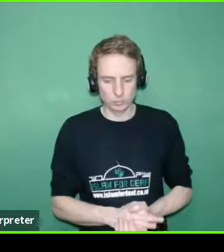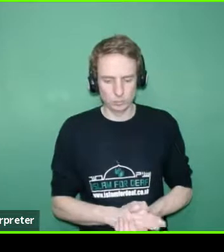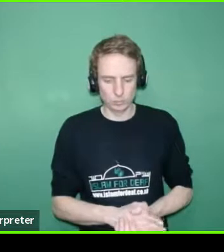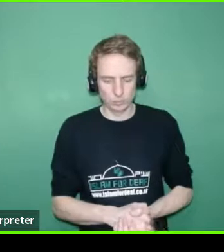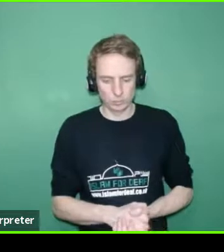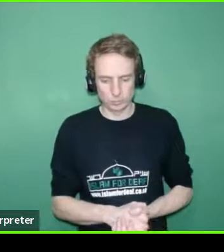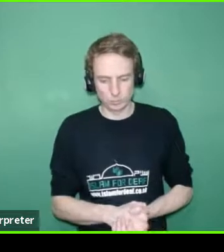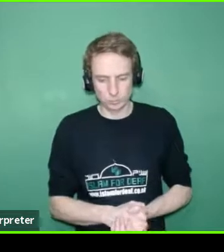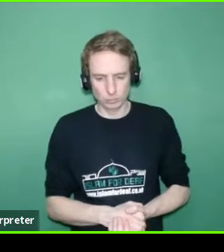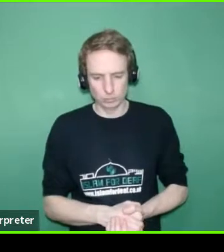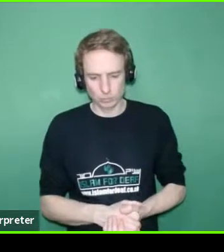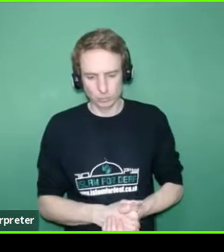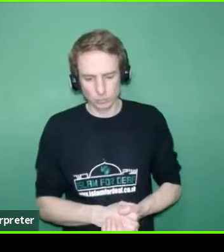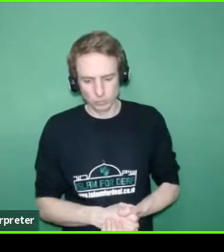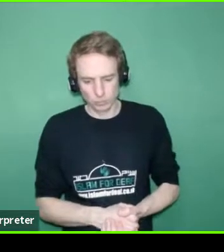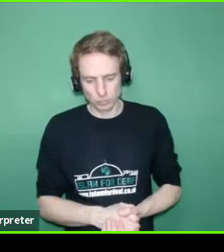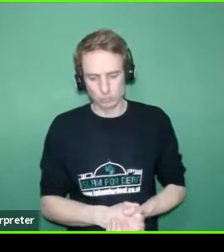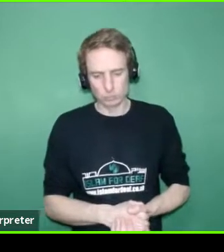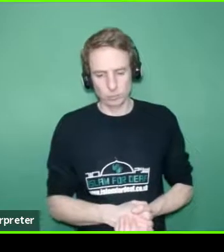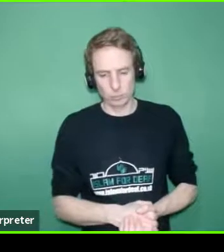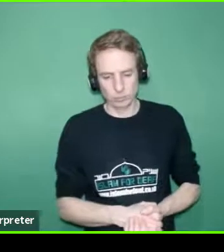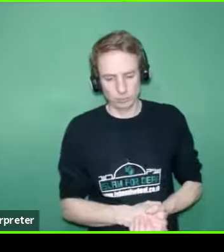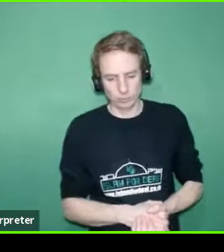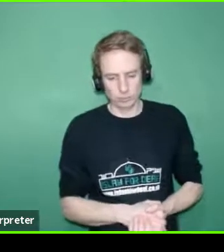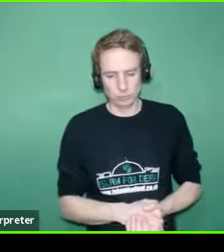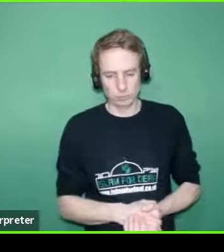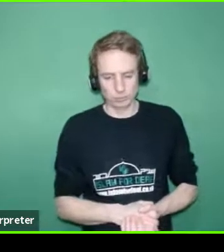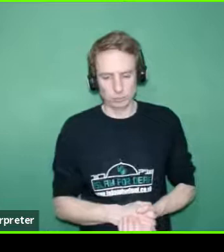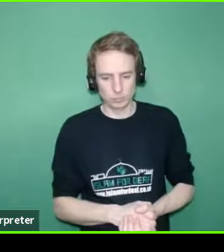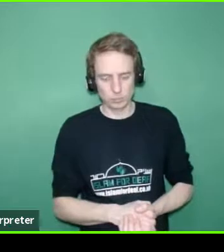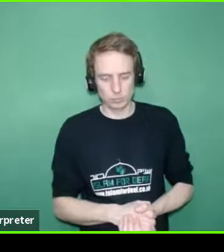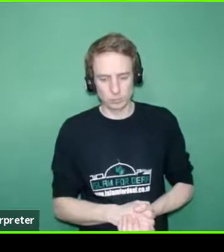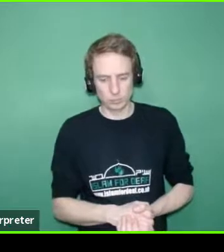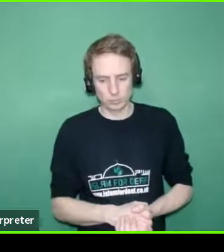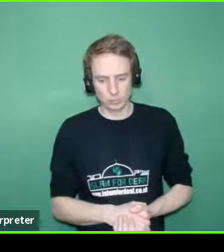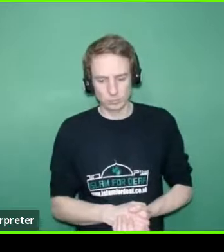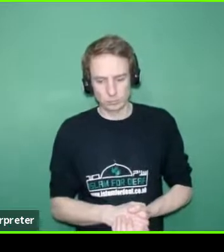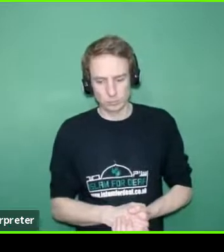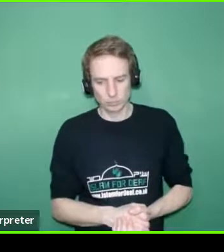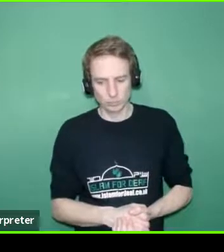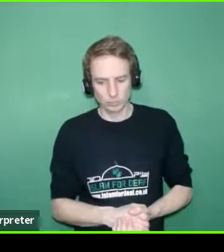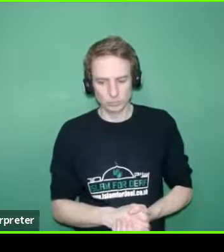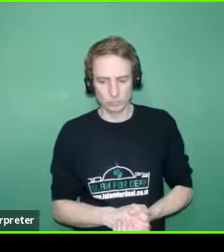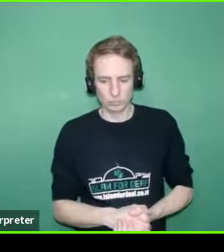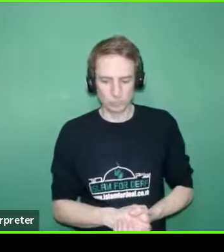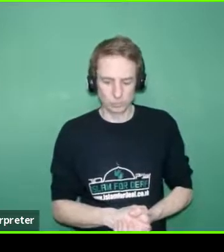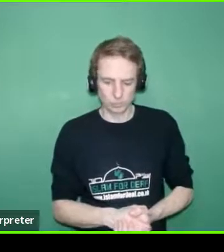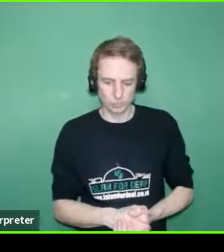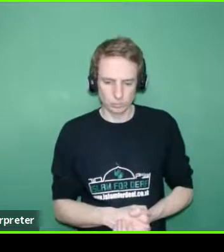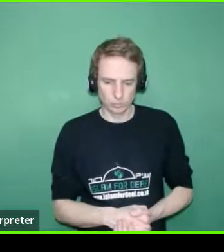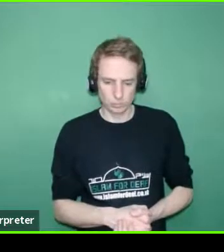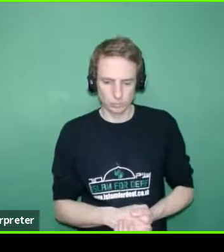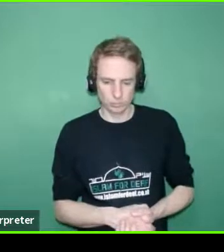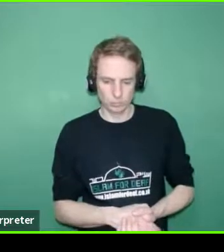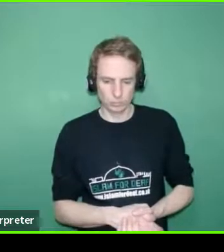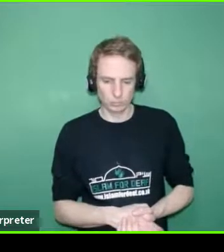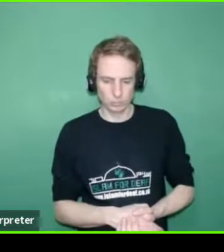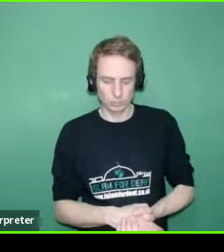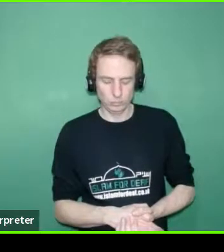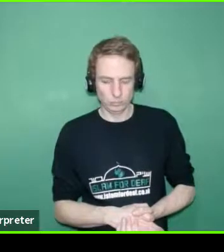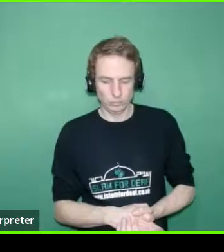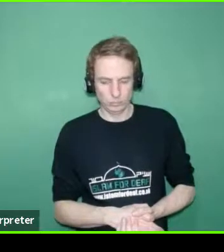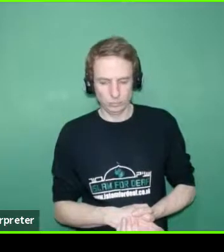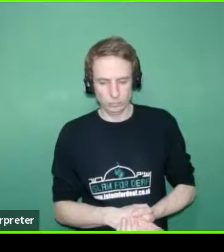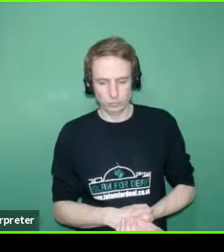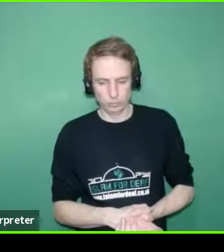نبيشة صحابي، أنه قال نادى رجل رسول الله صلى الله عليه وسلم فقال